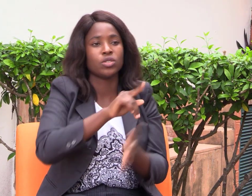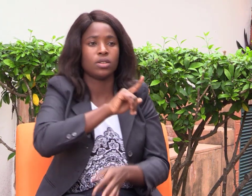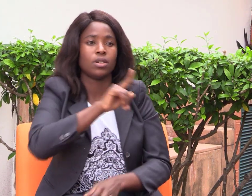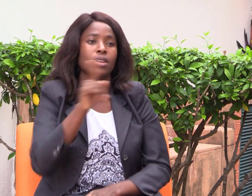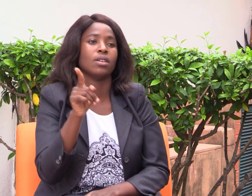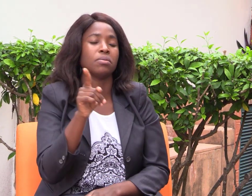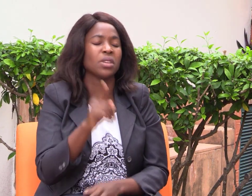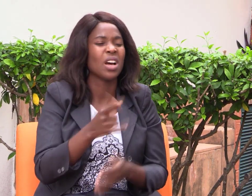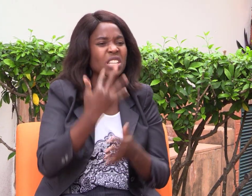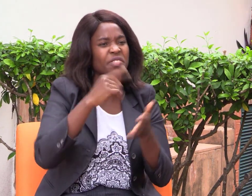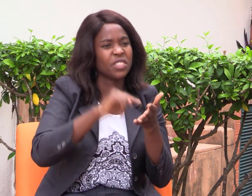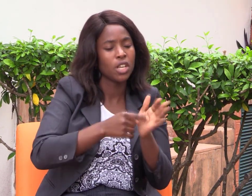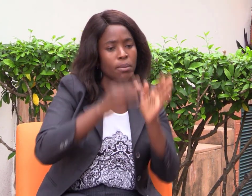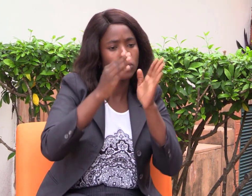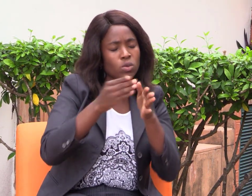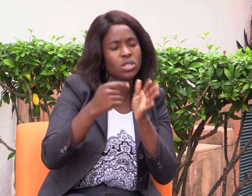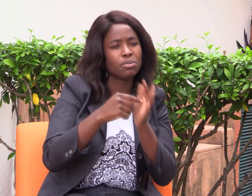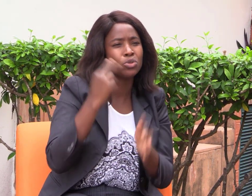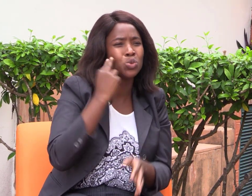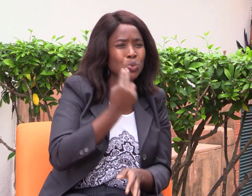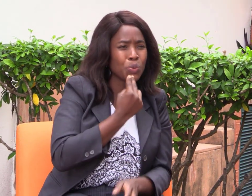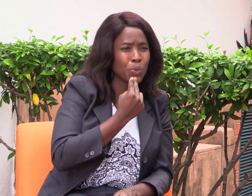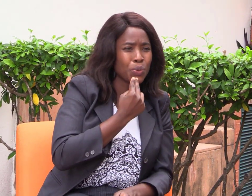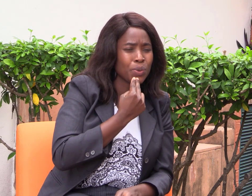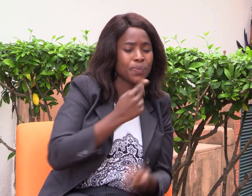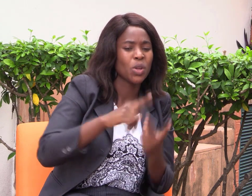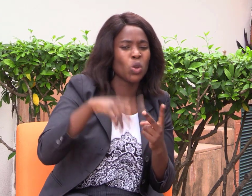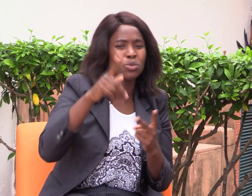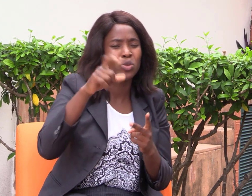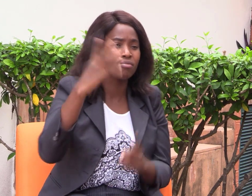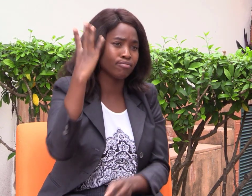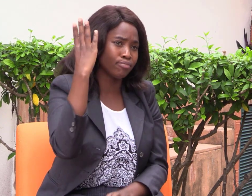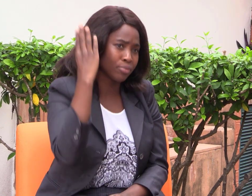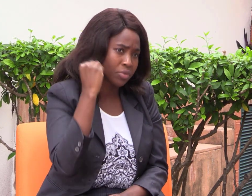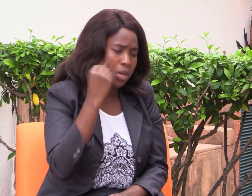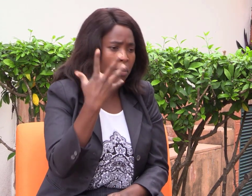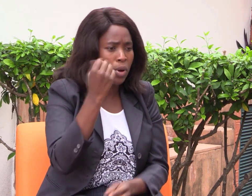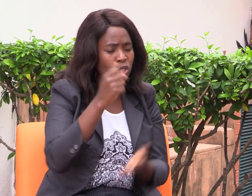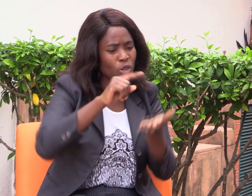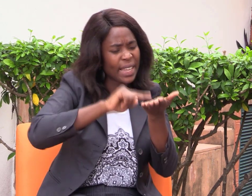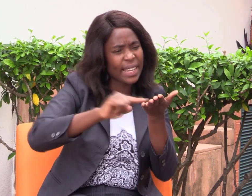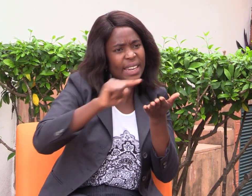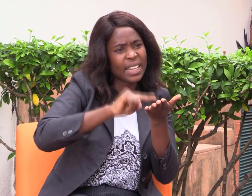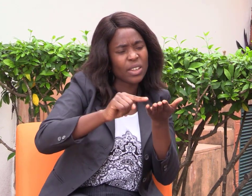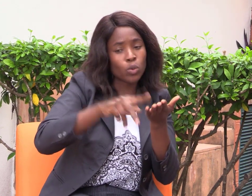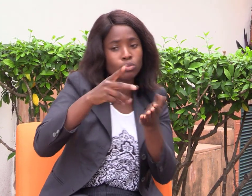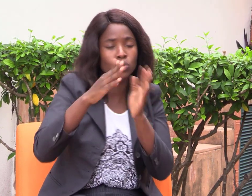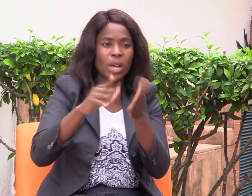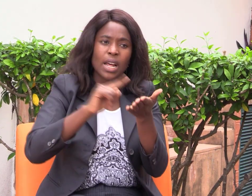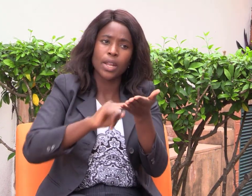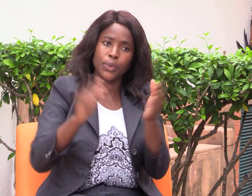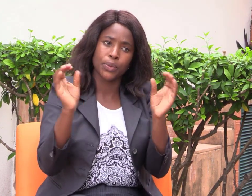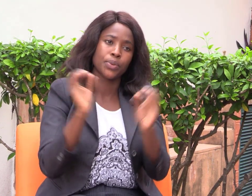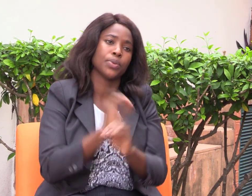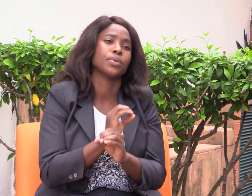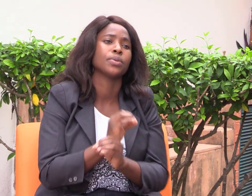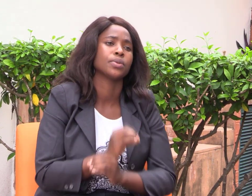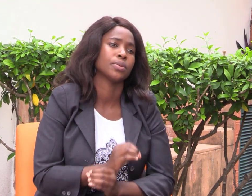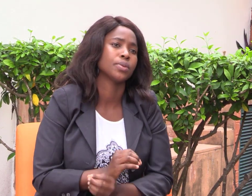de trabalhar mais, que é para fazer chegar esta informação. São pessoas surdas, são pessoas que perderam a audição,